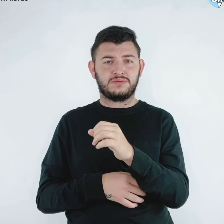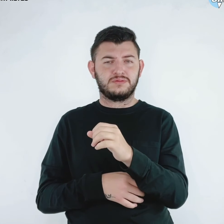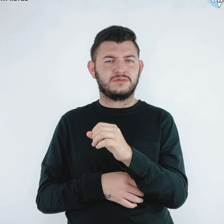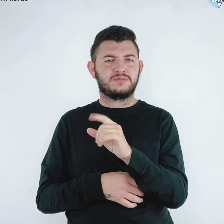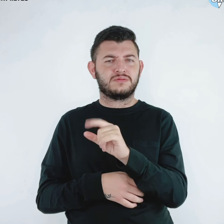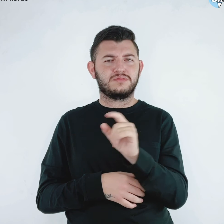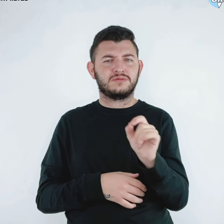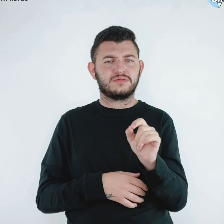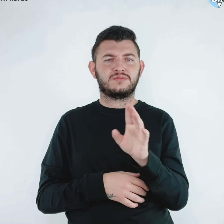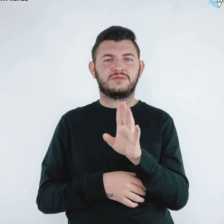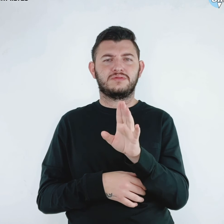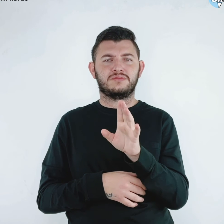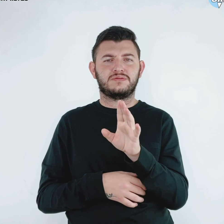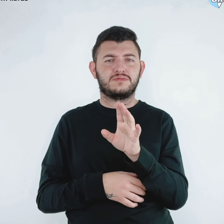Os recursos da